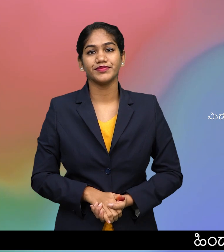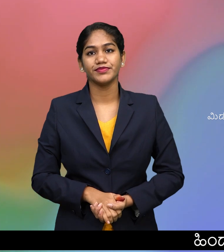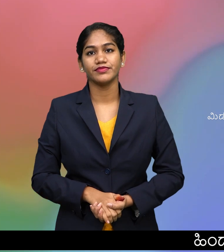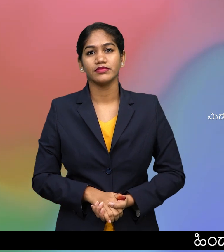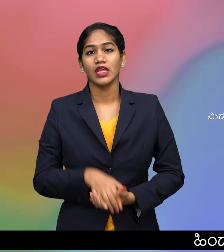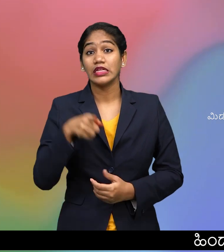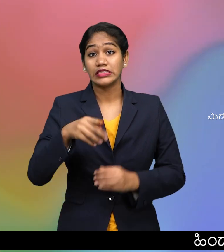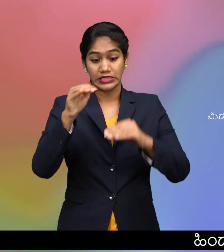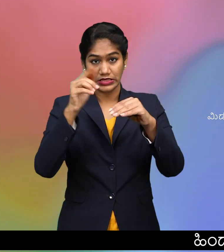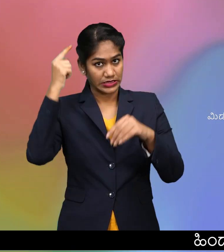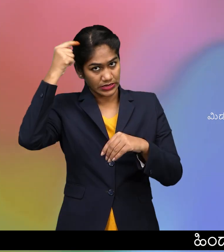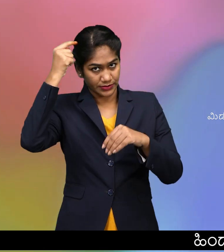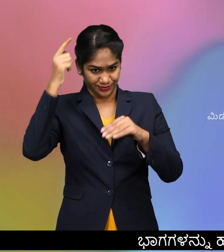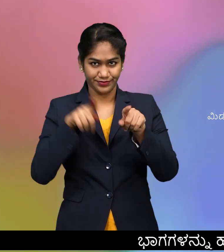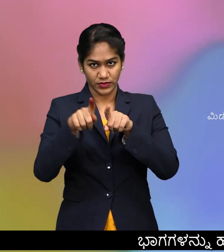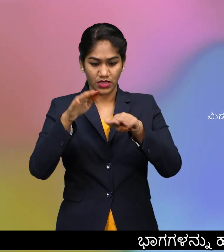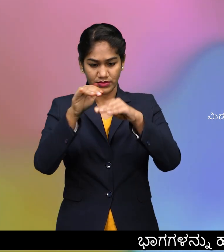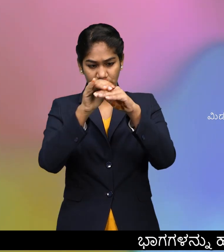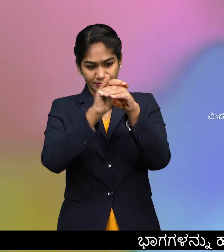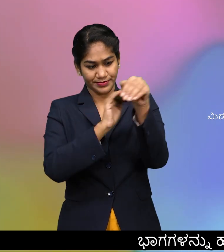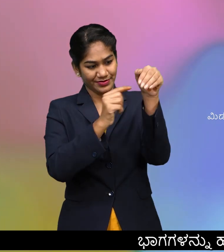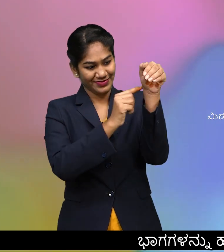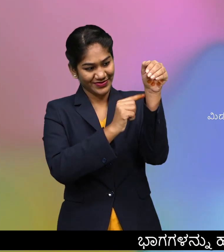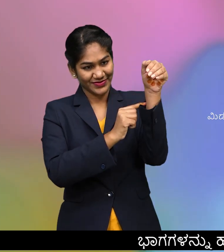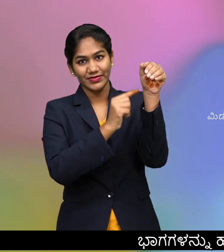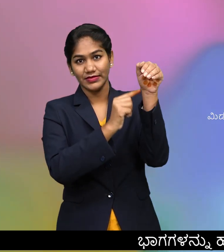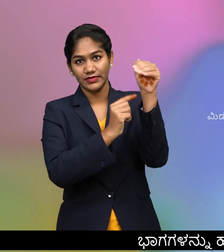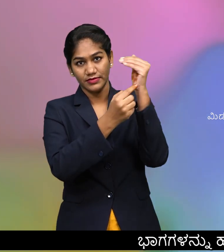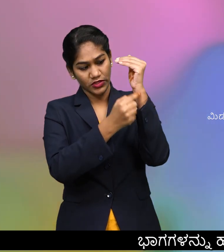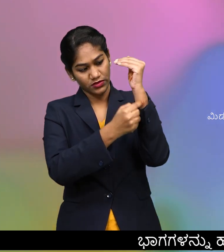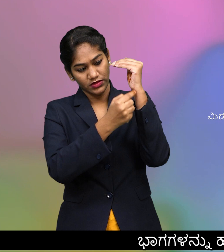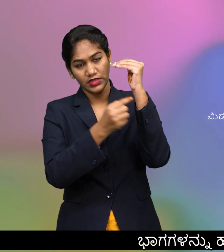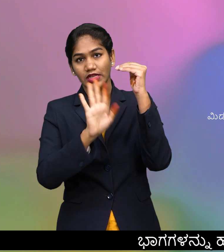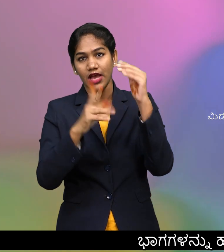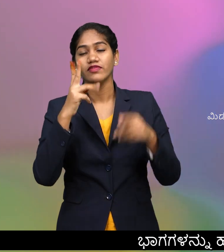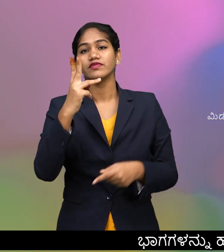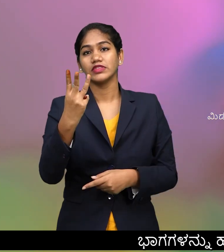ಹೈಂಡ್ ಬ್ರೇನ್ 3 ಭಾಗಗಳನ್ನು ಹೊಂದಿದೆ. ಅವುಗಳೆಂದರೆ